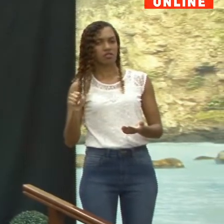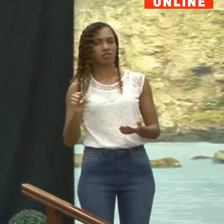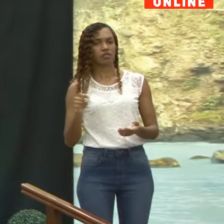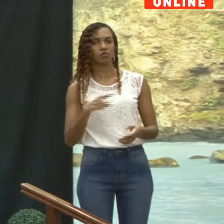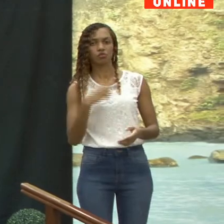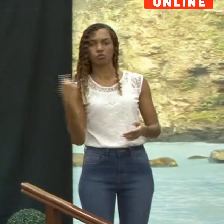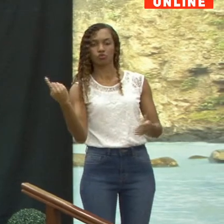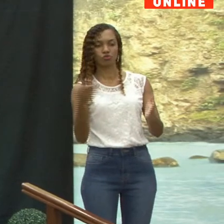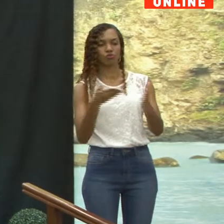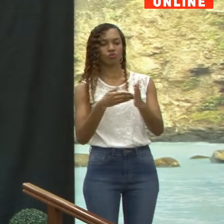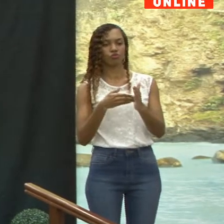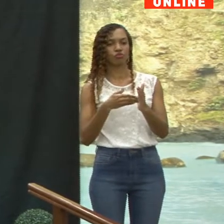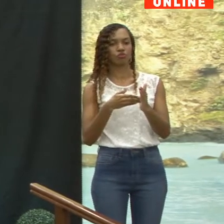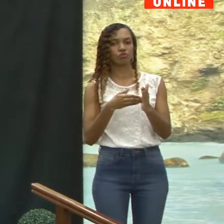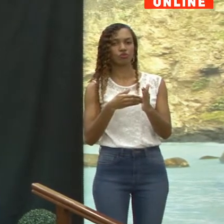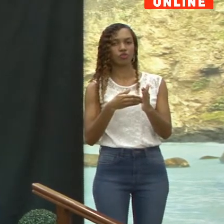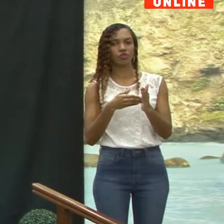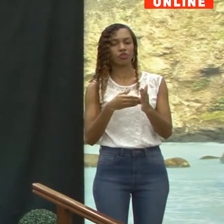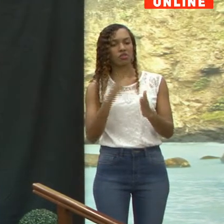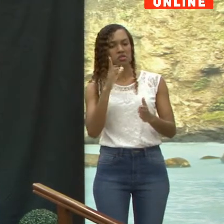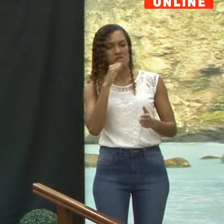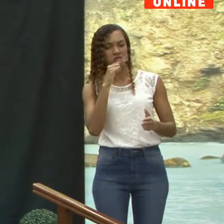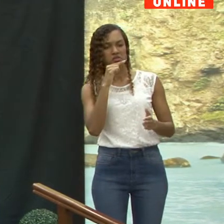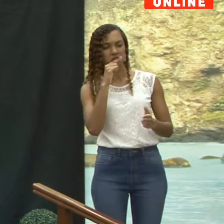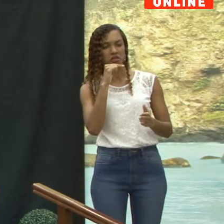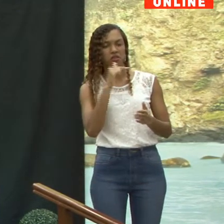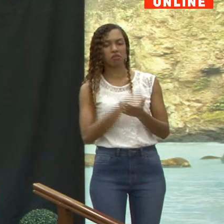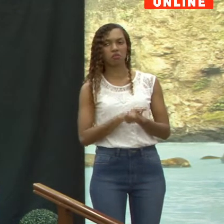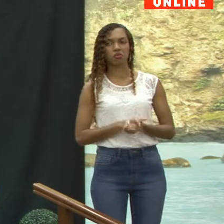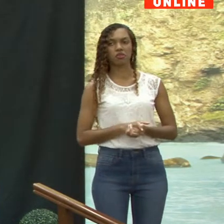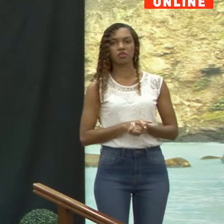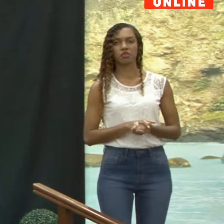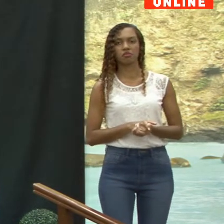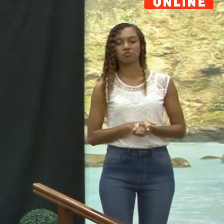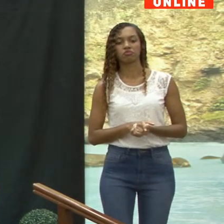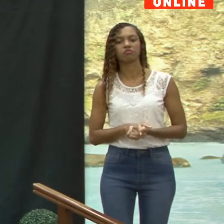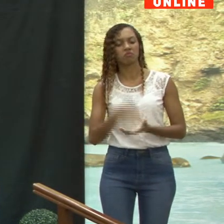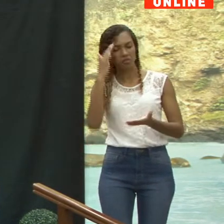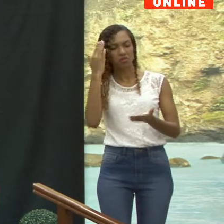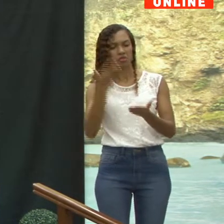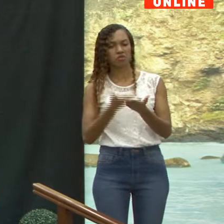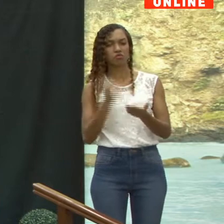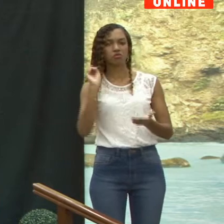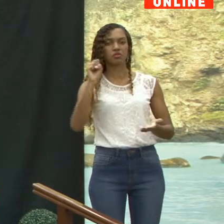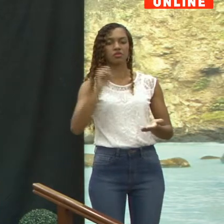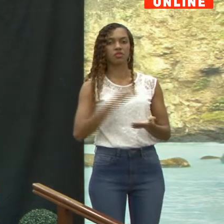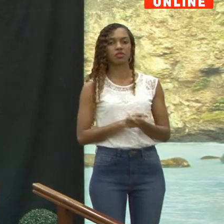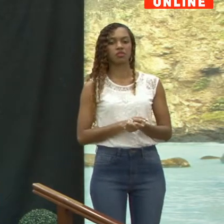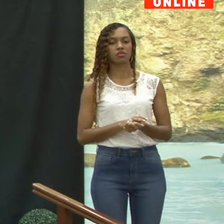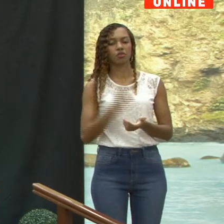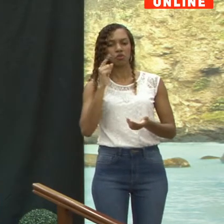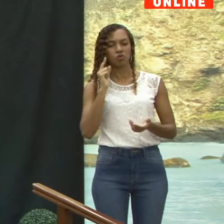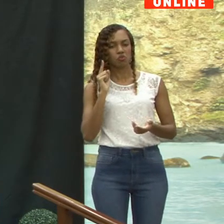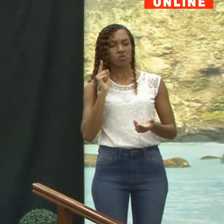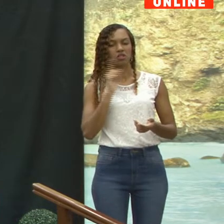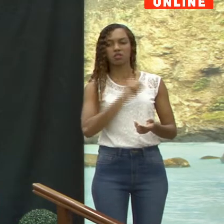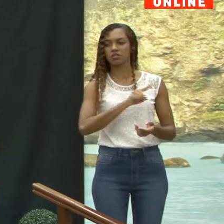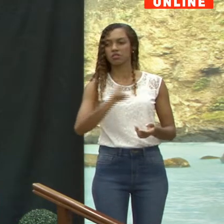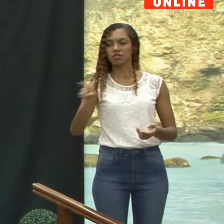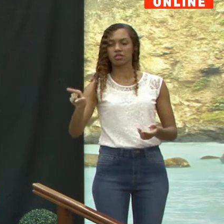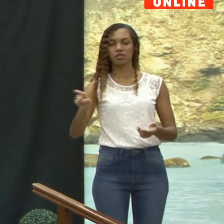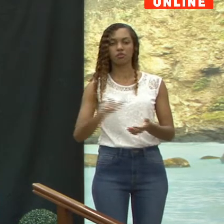torneira. Alguém já ficou? Eu acredito que sim. Mas uma semana, bom, uma semana